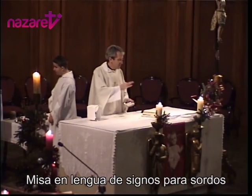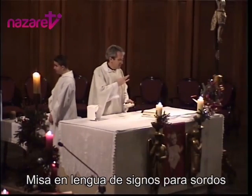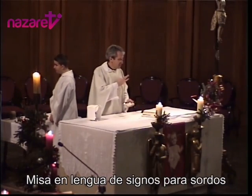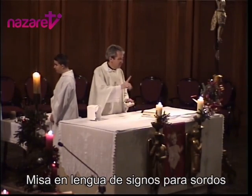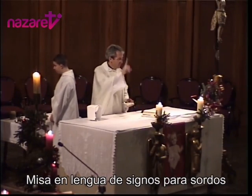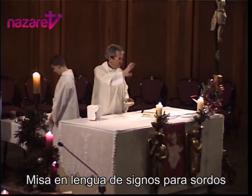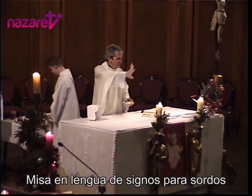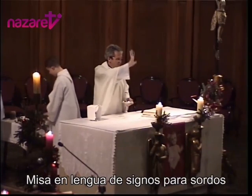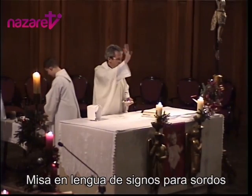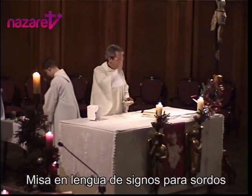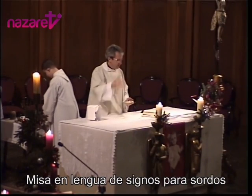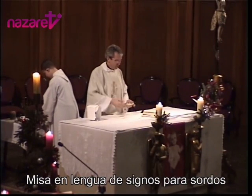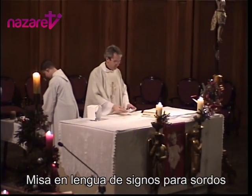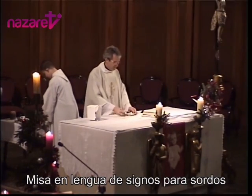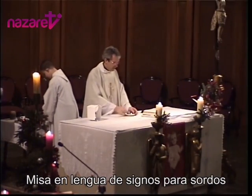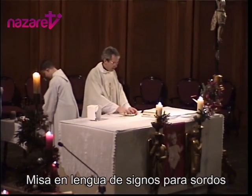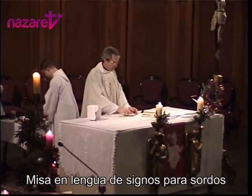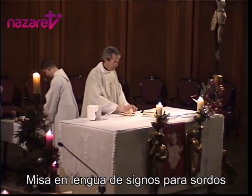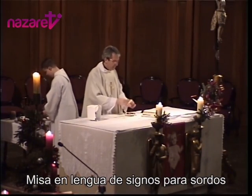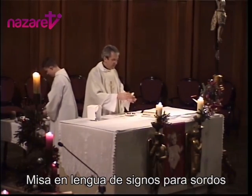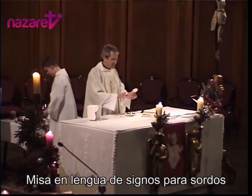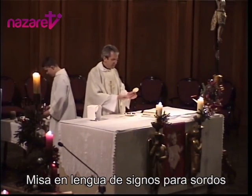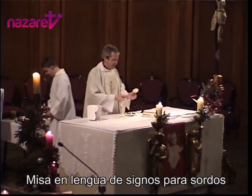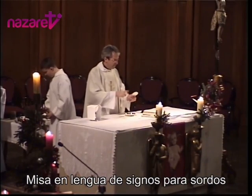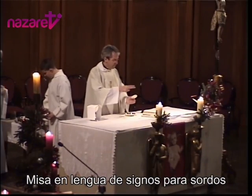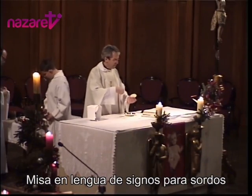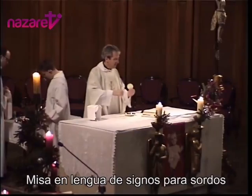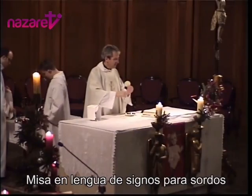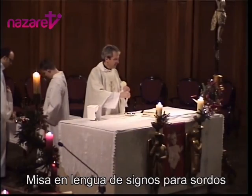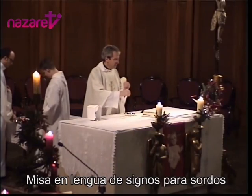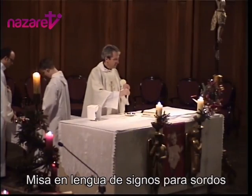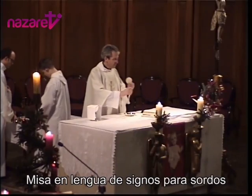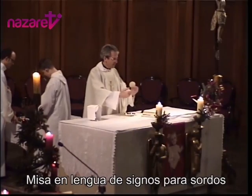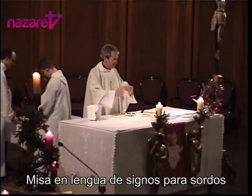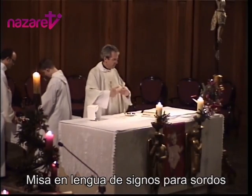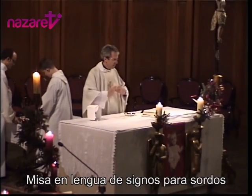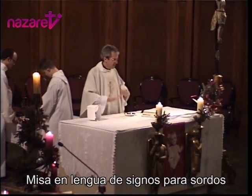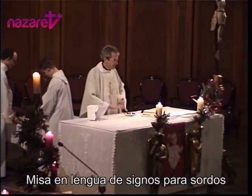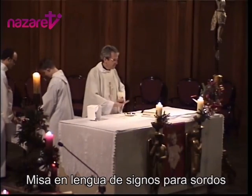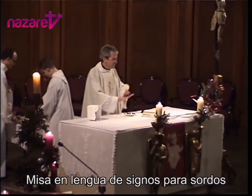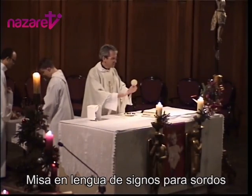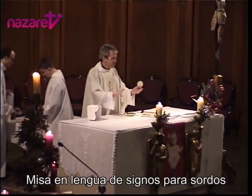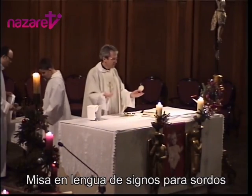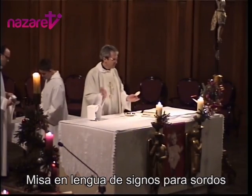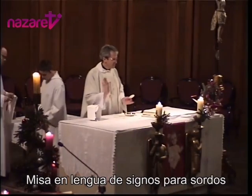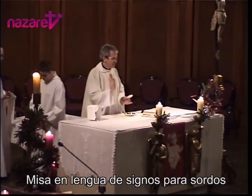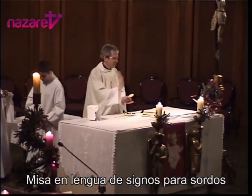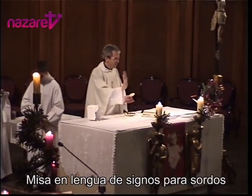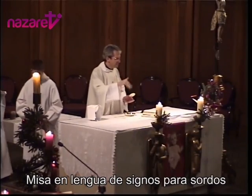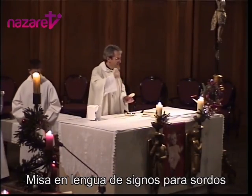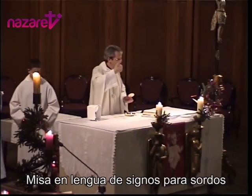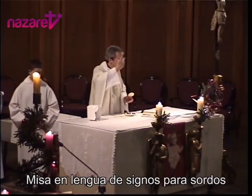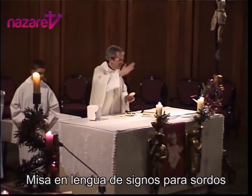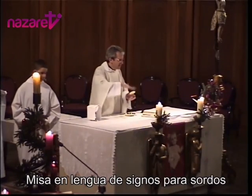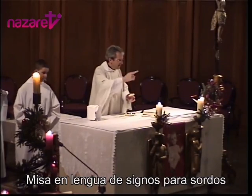Bendito seas, Señor, Dios del universo, por este pan, fruto de la tierra y de nuestro trabajo, que recibimos de tu generosidad y ahora